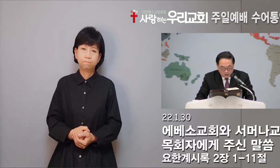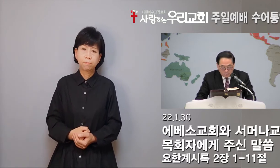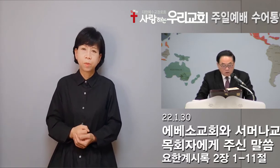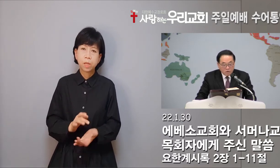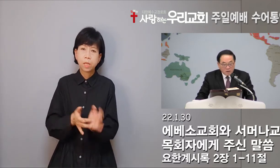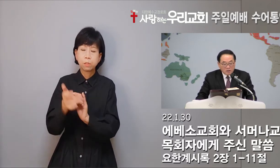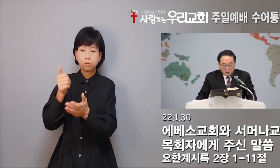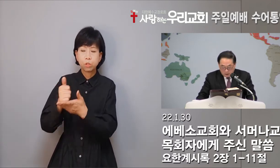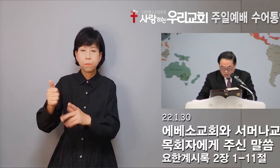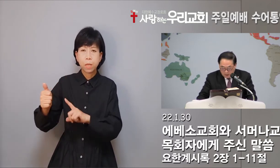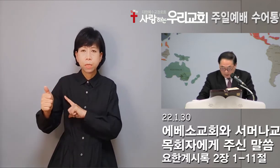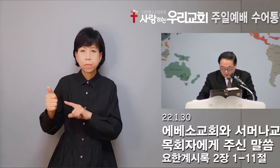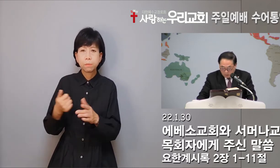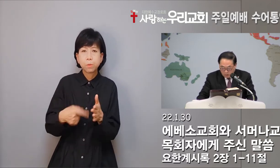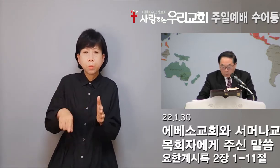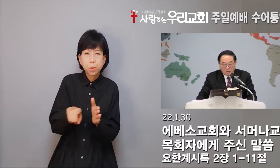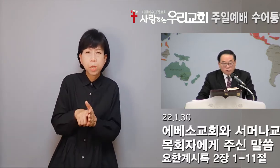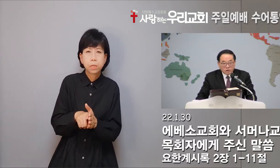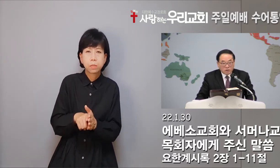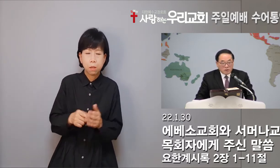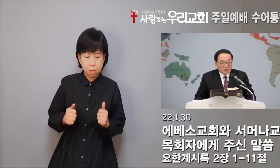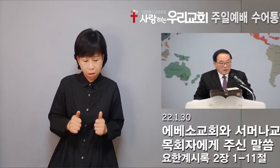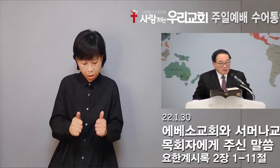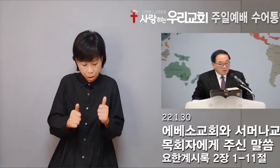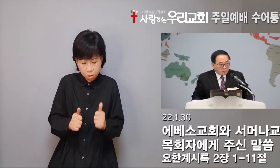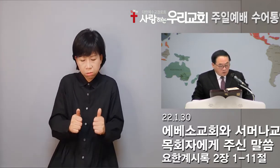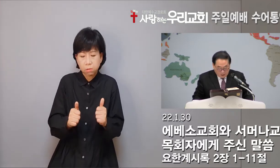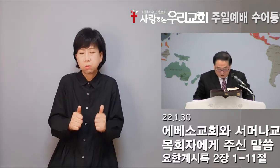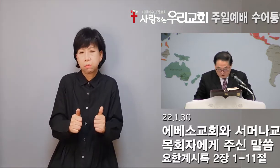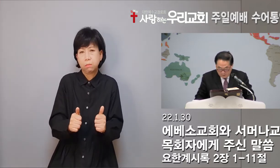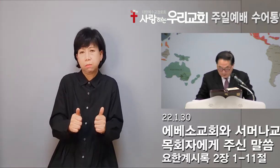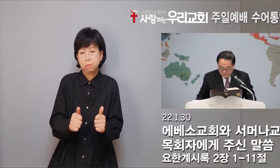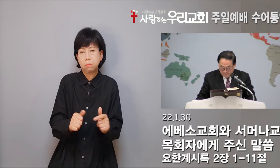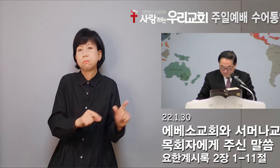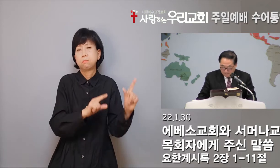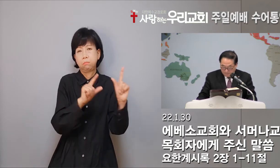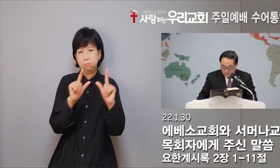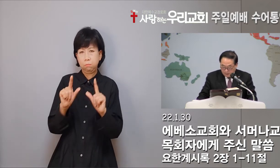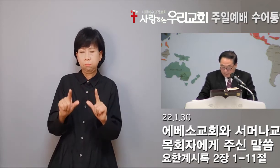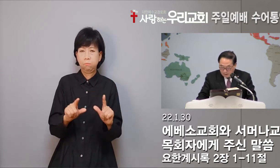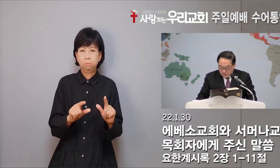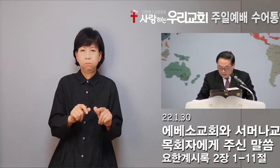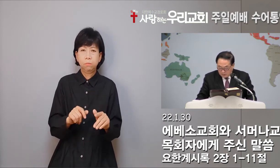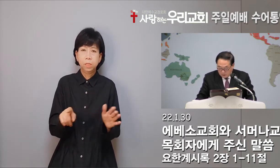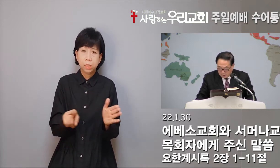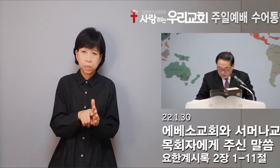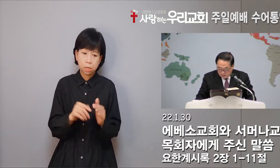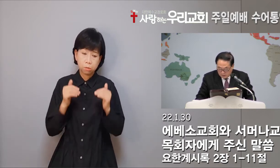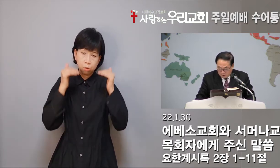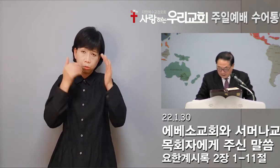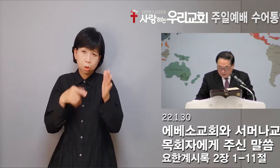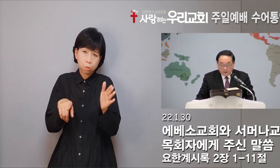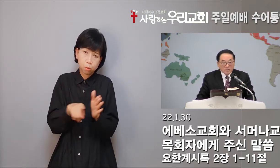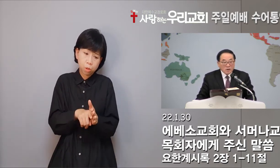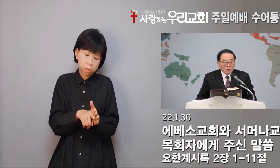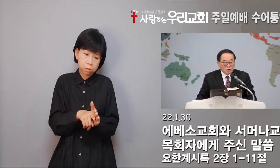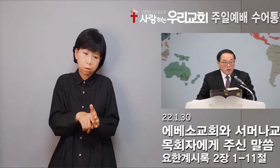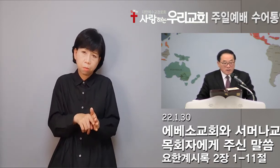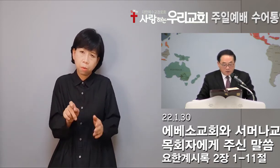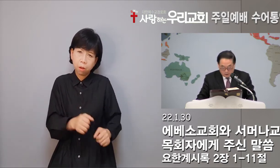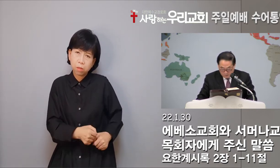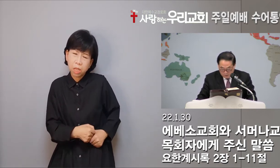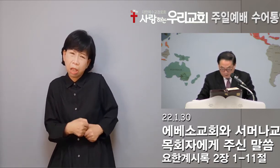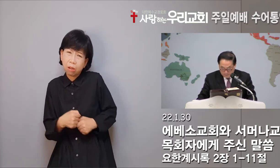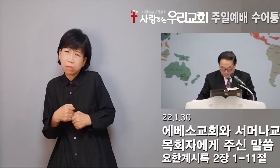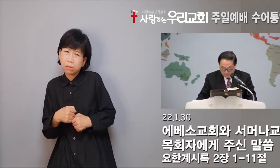예수님의 이름을 위하여 열심히 일하고 부지런히 살았던 것도 사실입니다. 신앙 성장에서 나태는